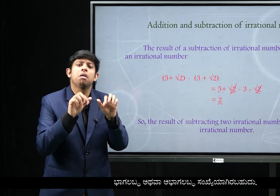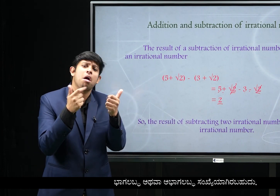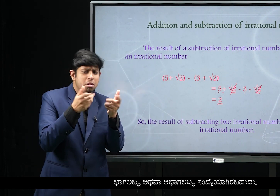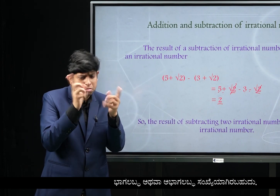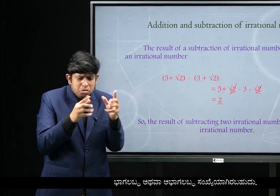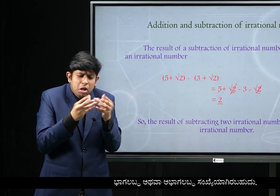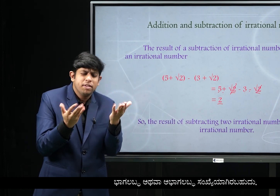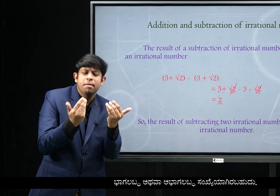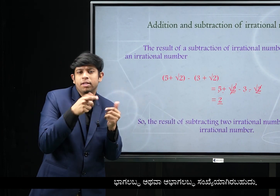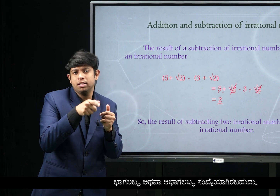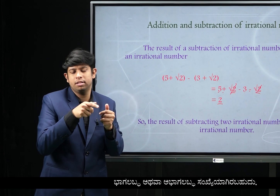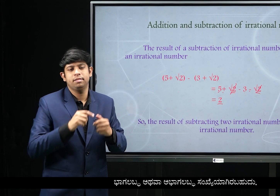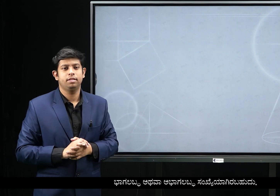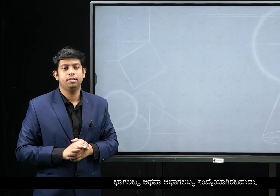ಅಥವಾ ಅಭಾಗಲಬ್ಧ ಸಂಖ್ಯೆಯಾಗಿರಬಹುದು.